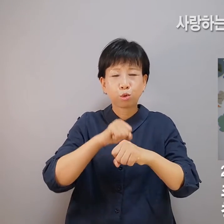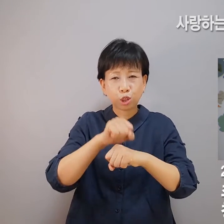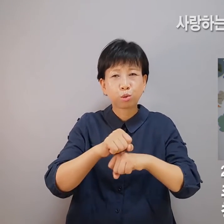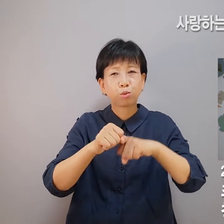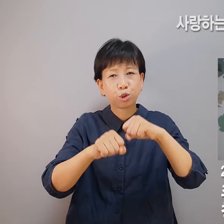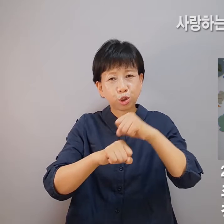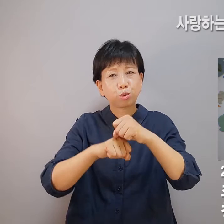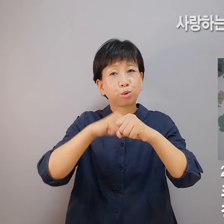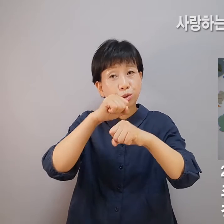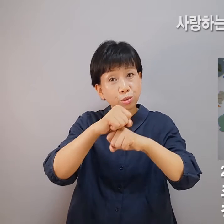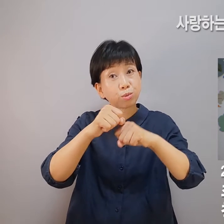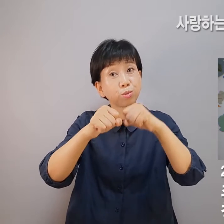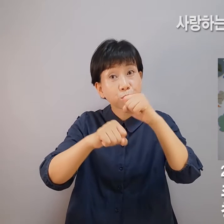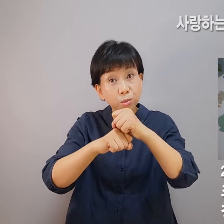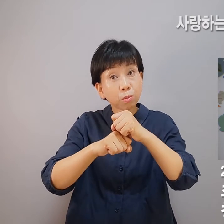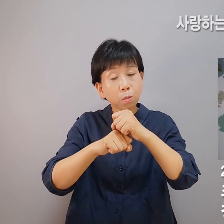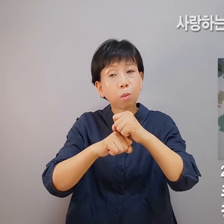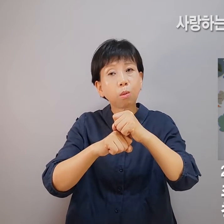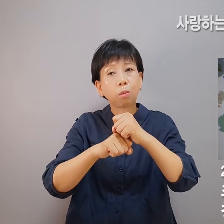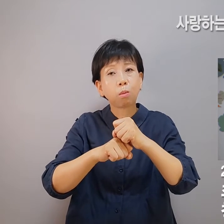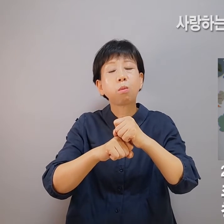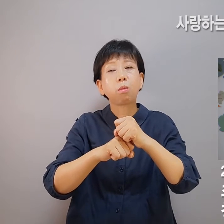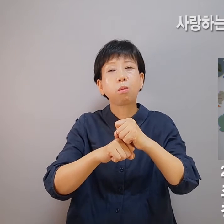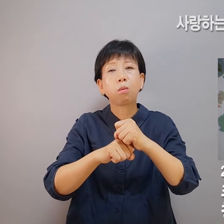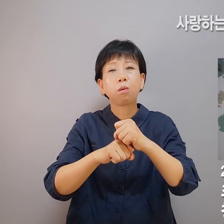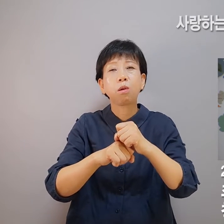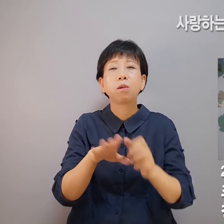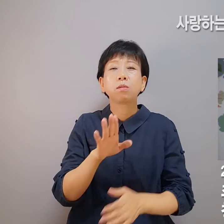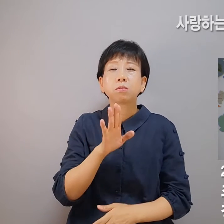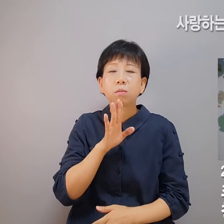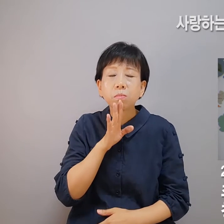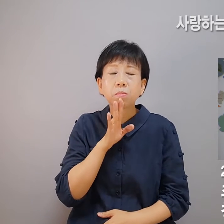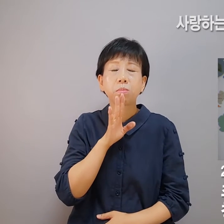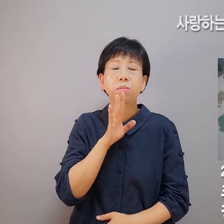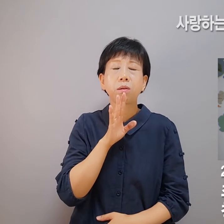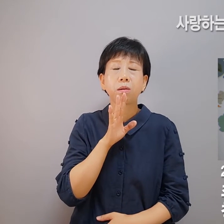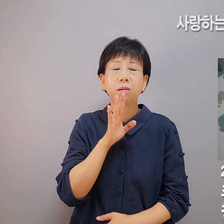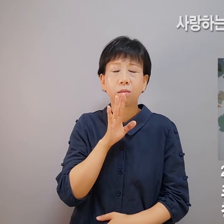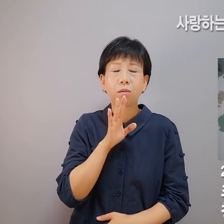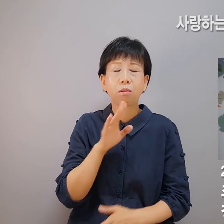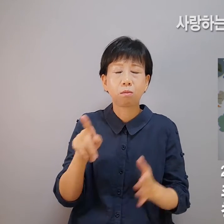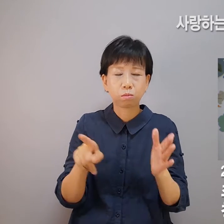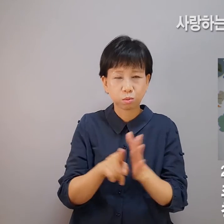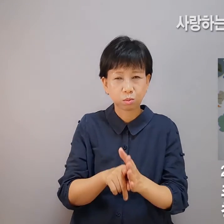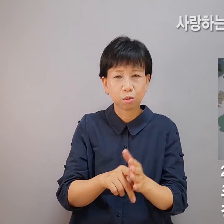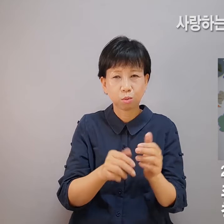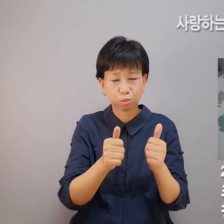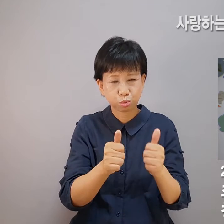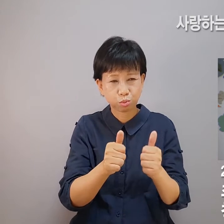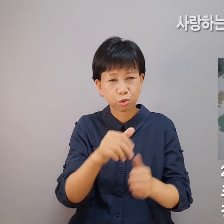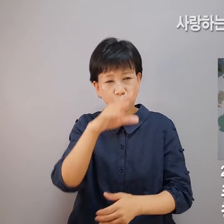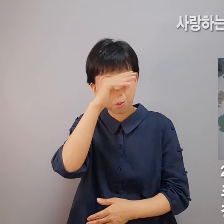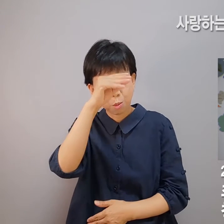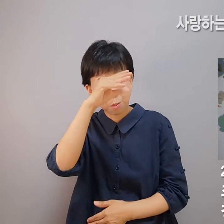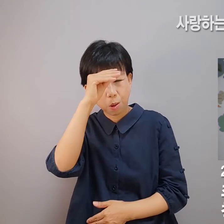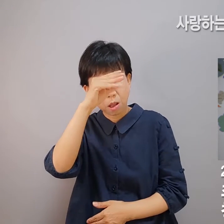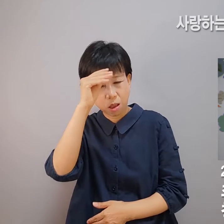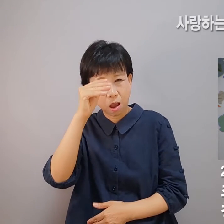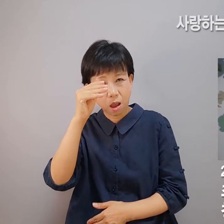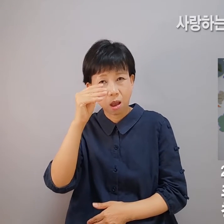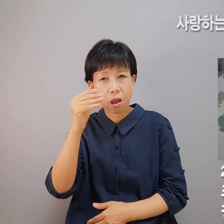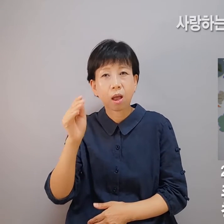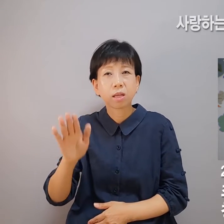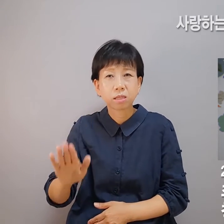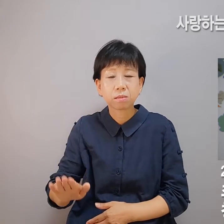인내하면서 쌓였다면 누가 봐도 정말 모델이 될 만한 분이 될 수 있지만, 그렇지 않은 경우에는요,